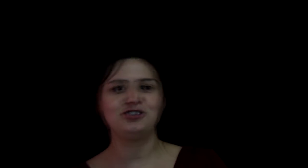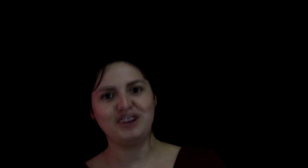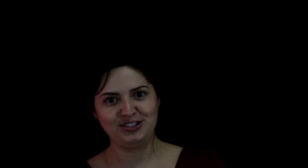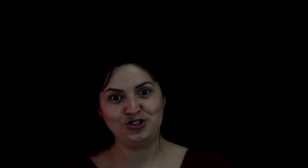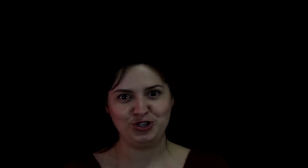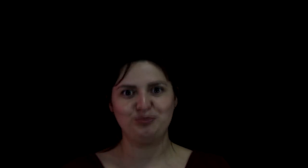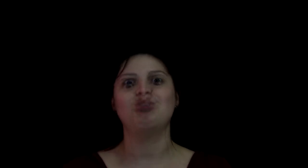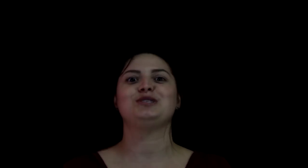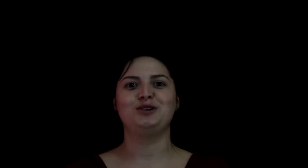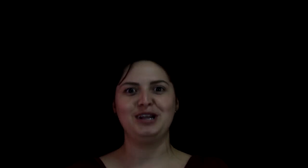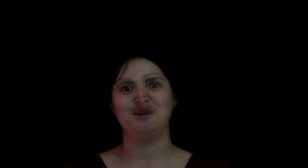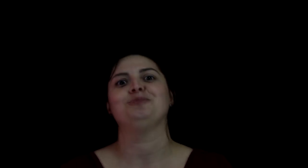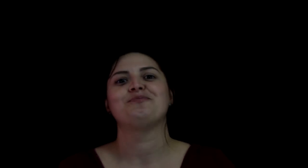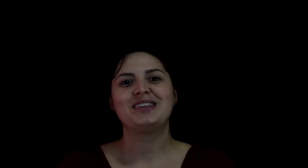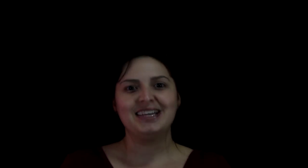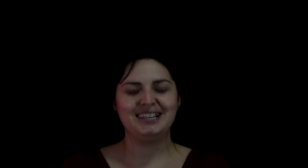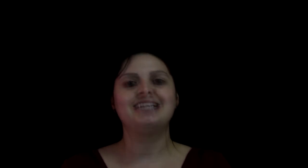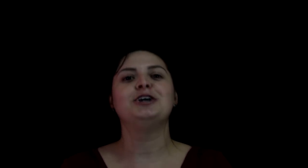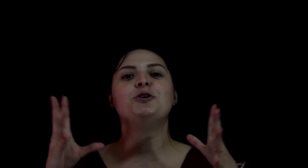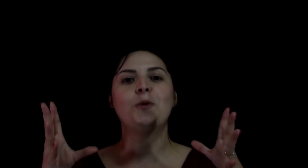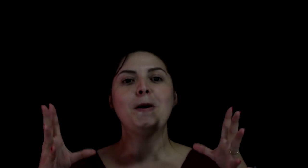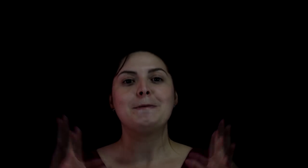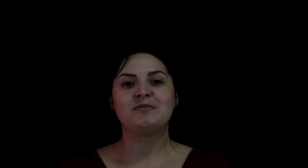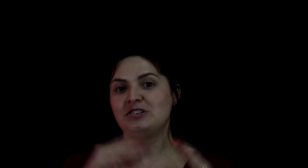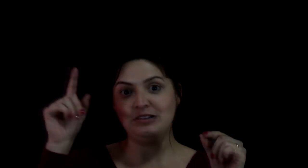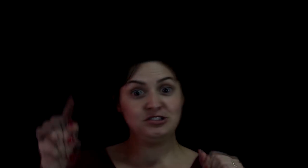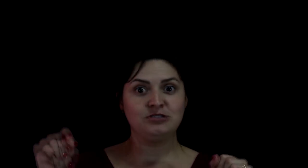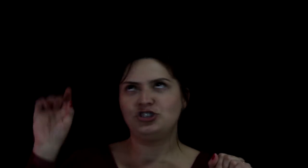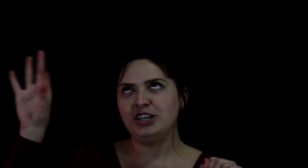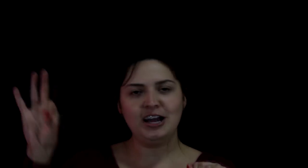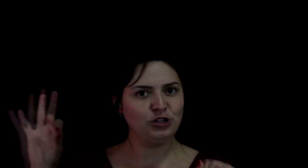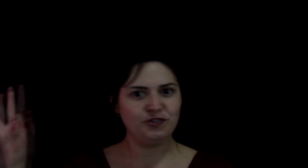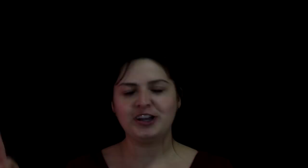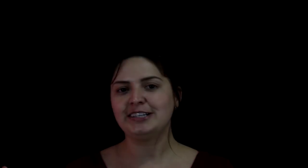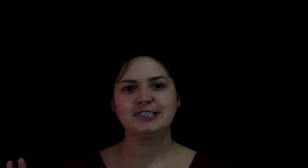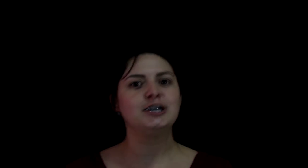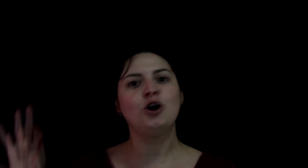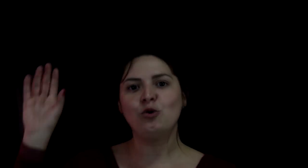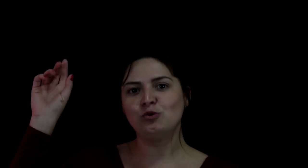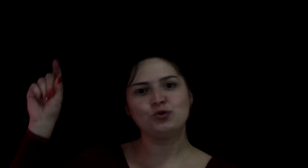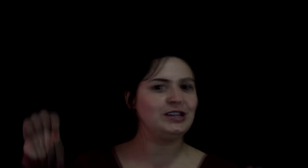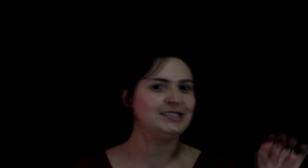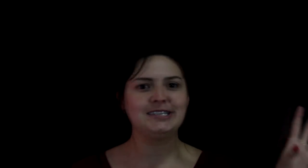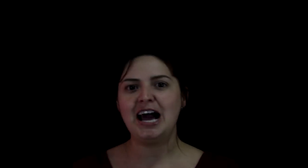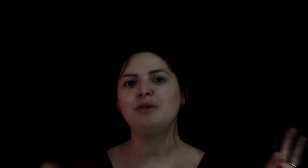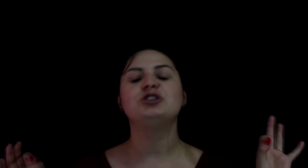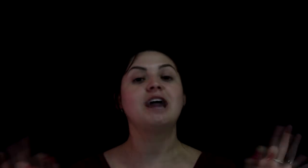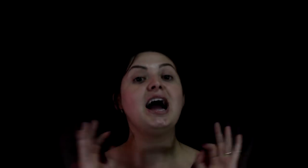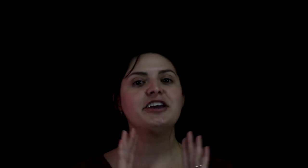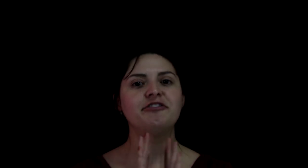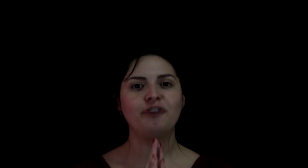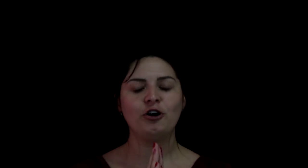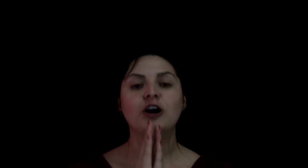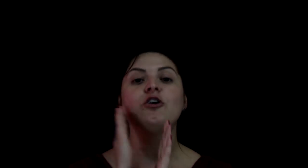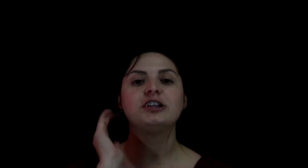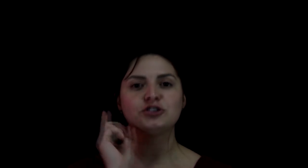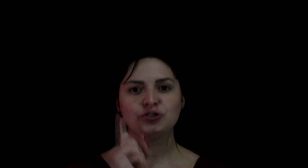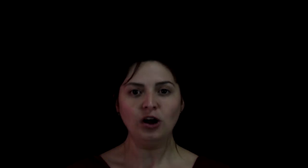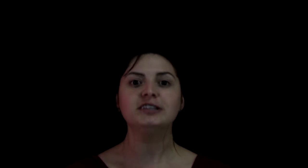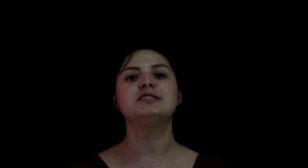estiver assistindo pelo celular. Então, tira a notificação, usa o WhatsApp, chegar e foca agora só na